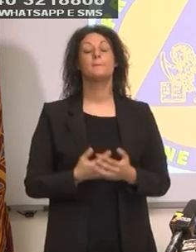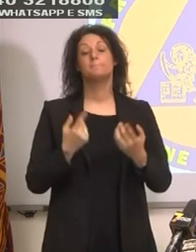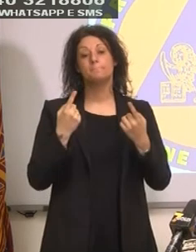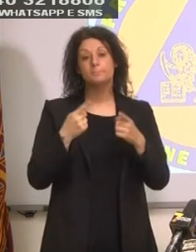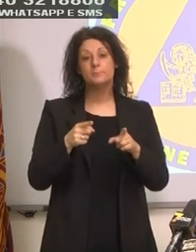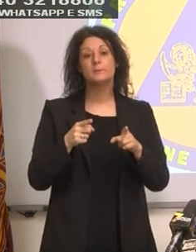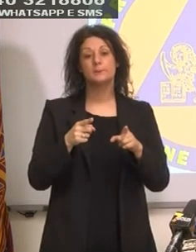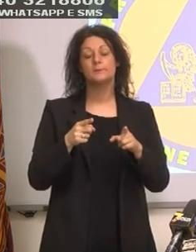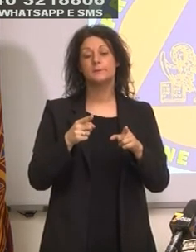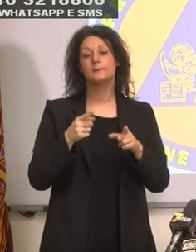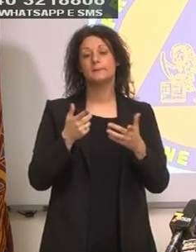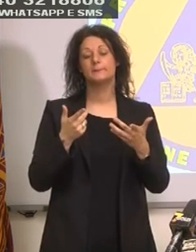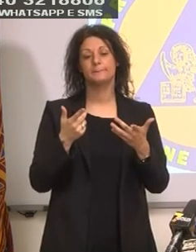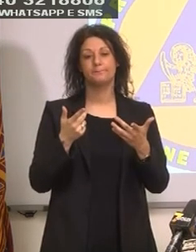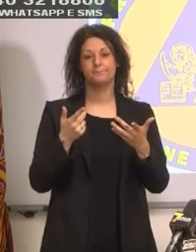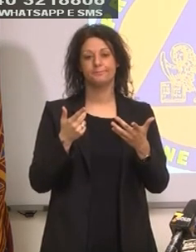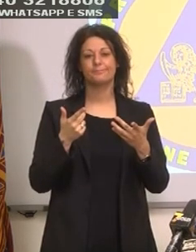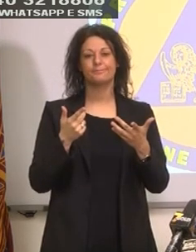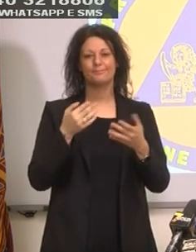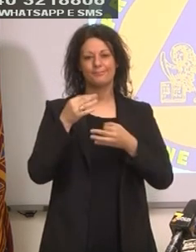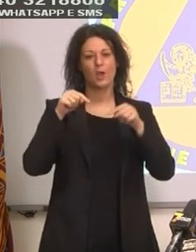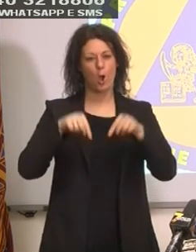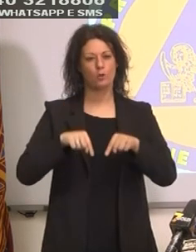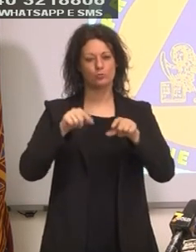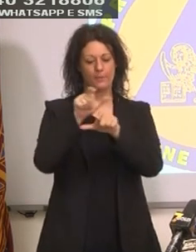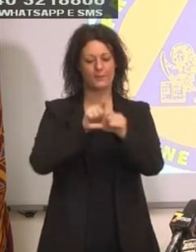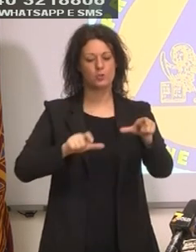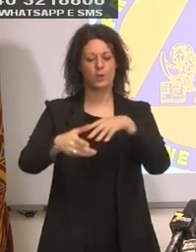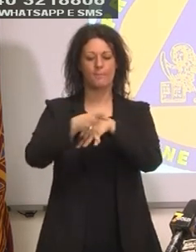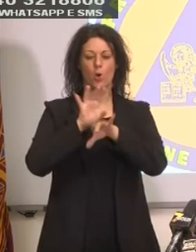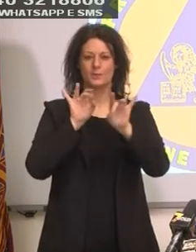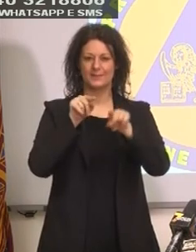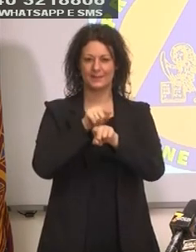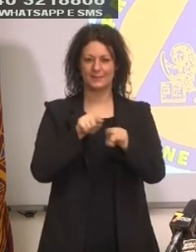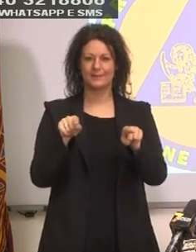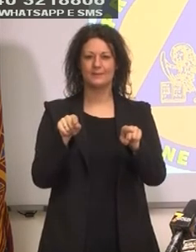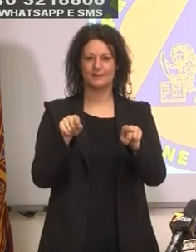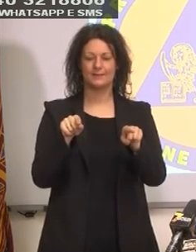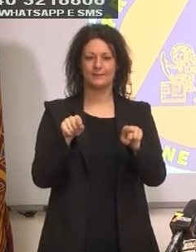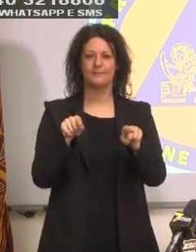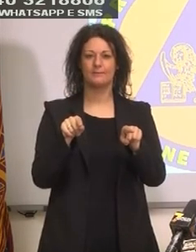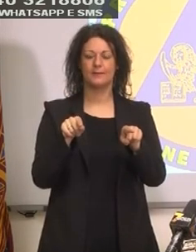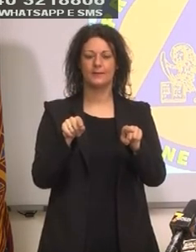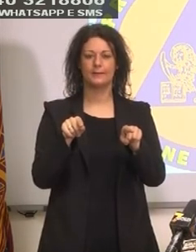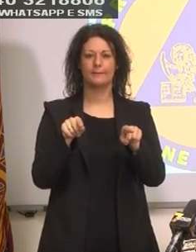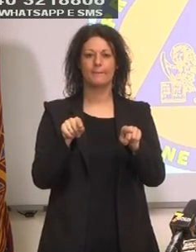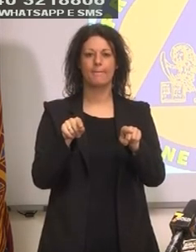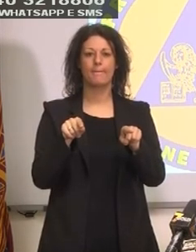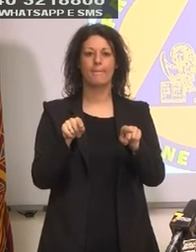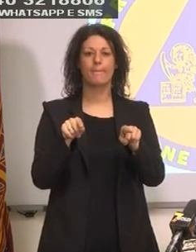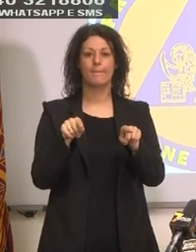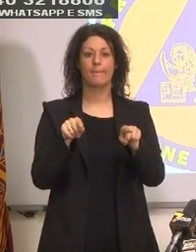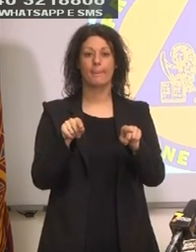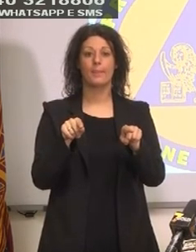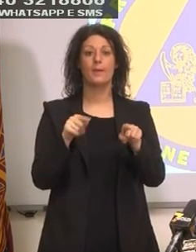la quale oggi molti positivi di fatto sono intercettati perché sono dei pezzi